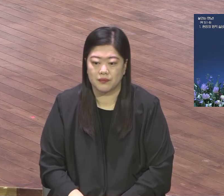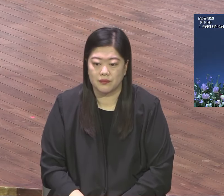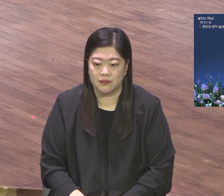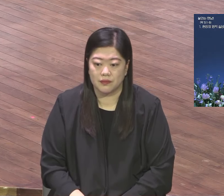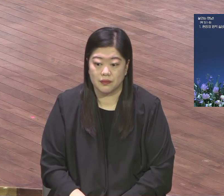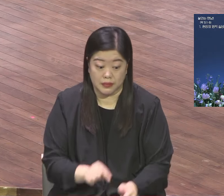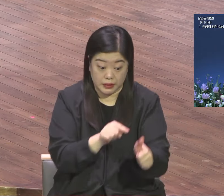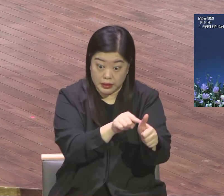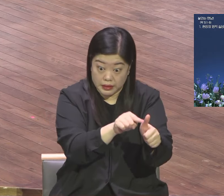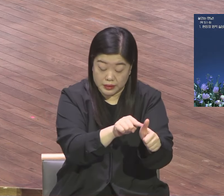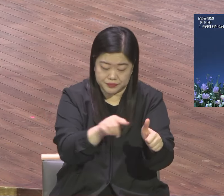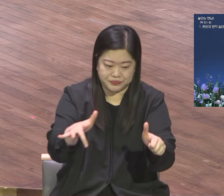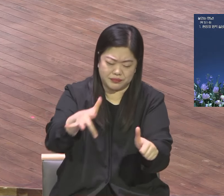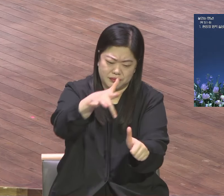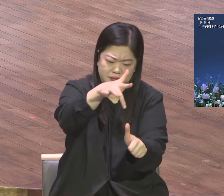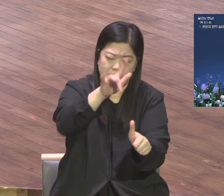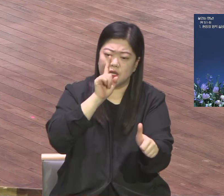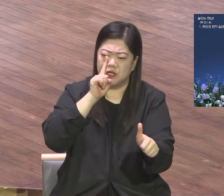사로잡히니까